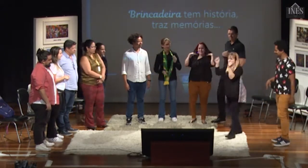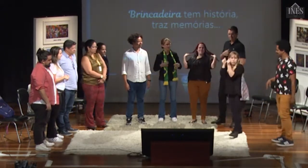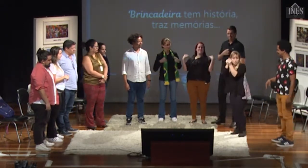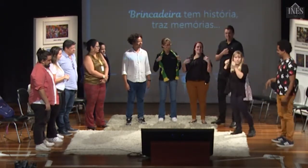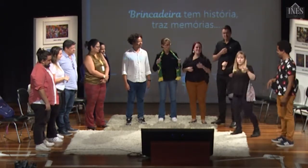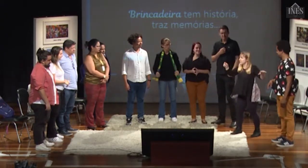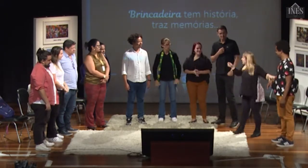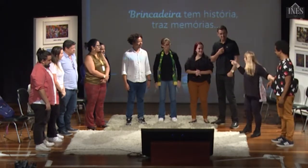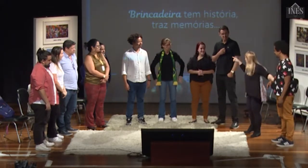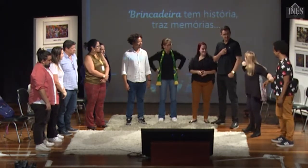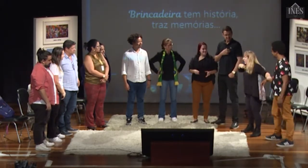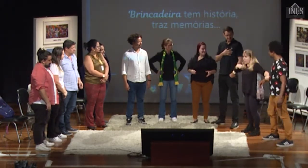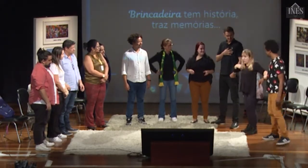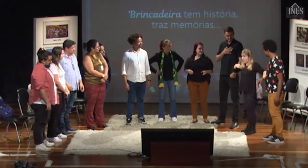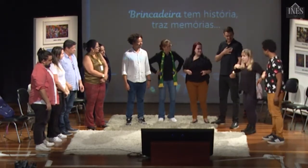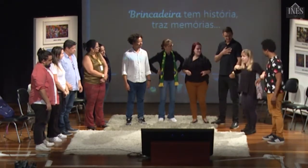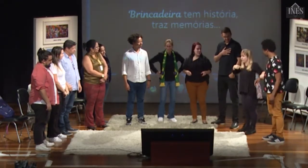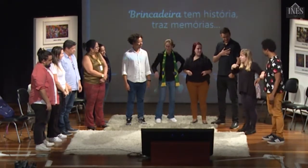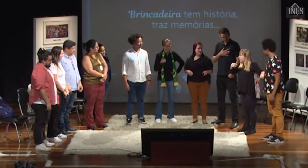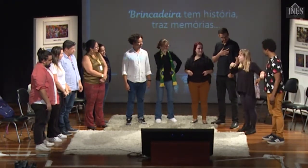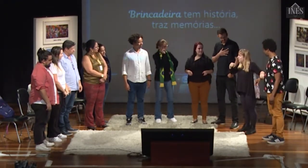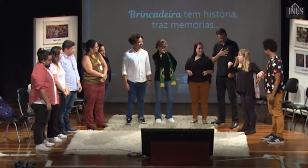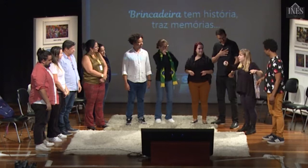Ó, a gente vai ficar aqui junto.